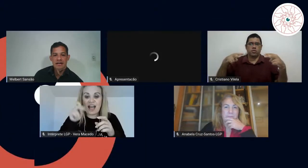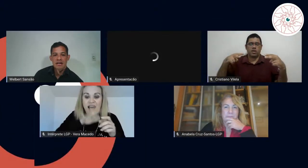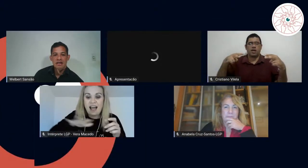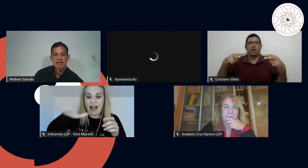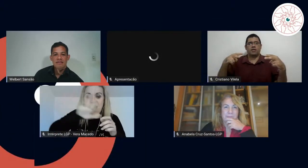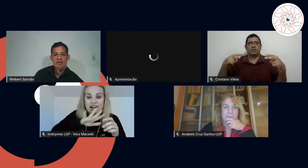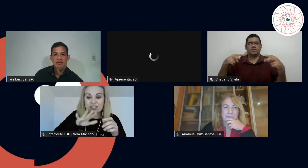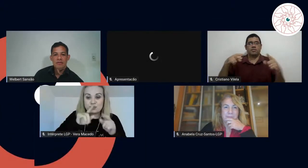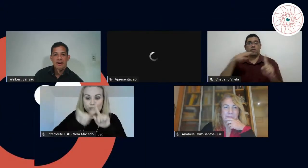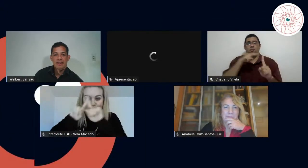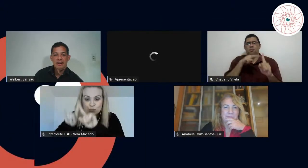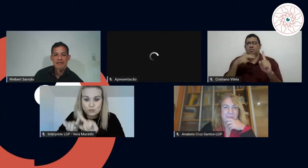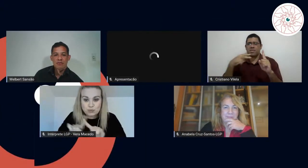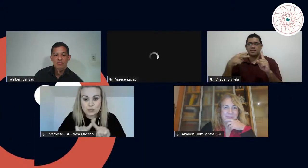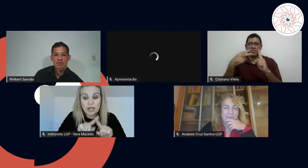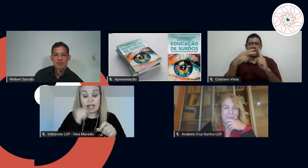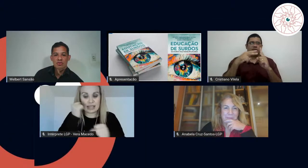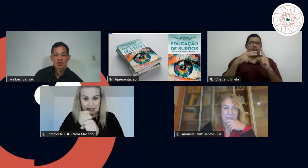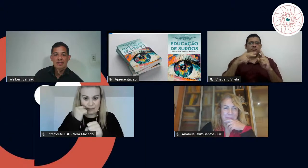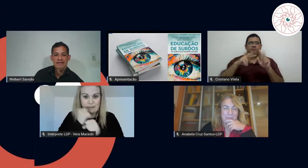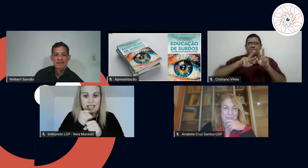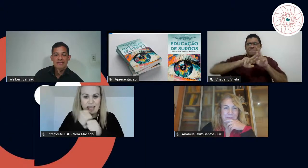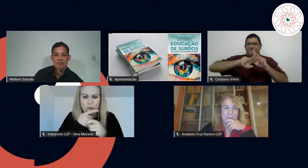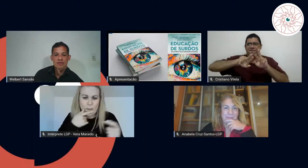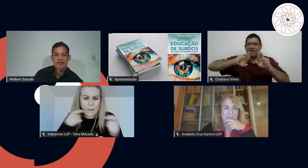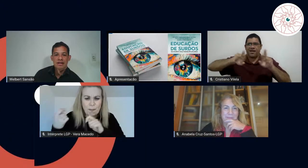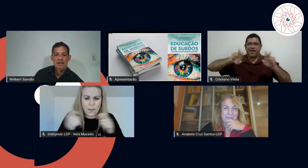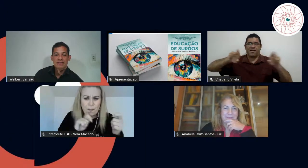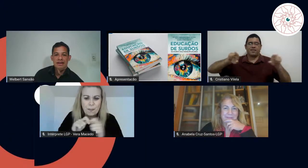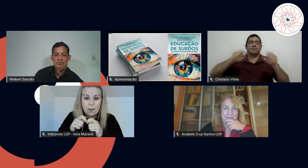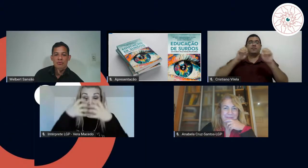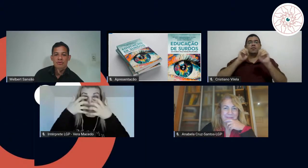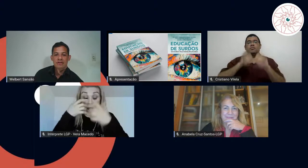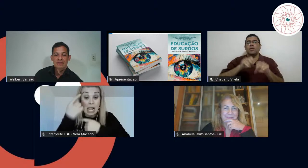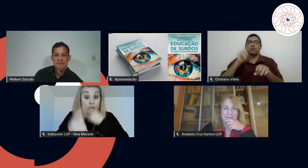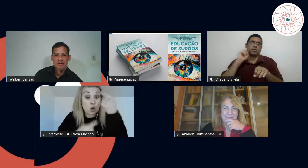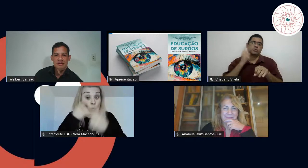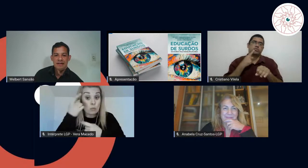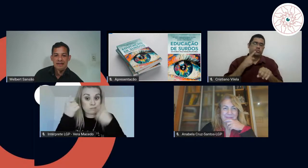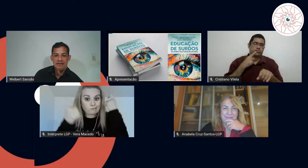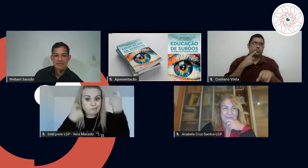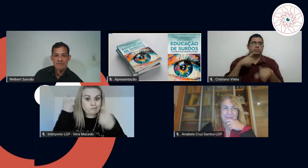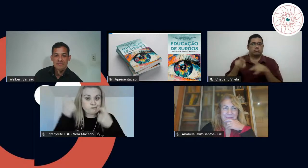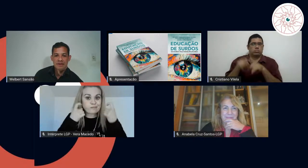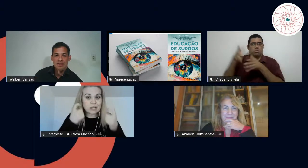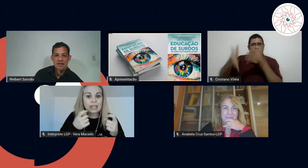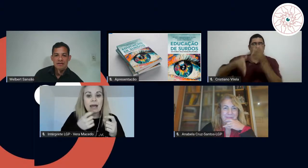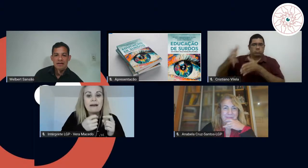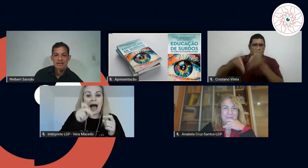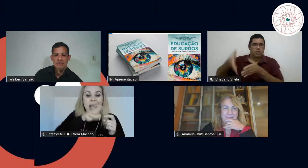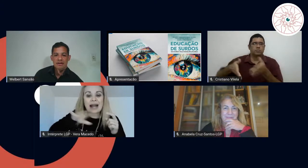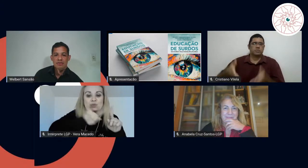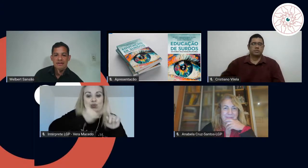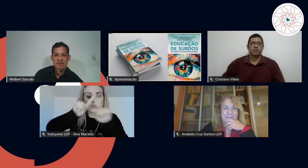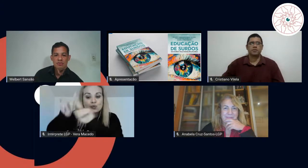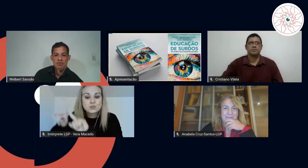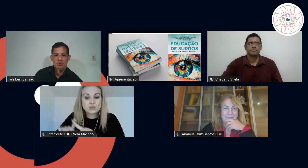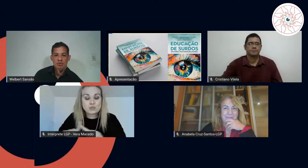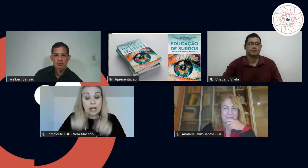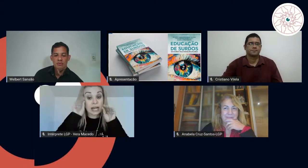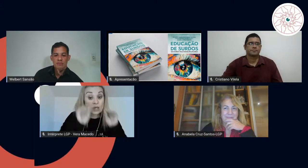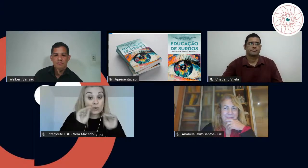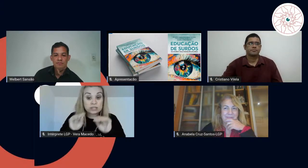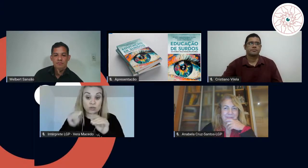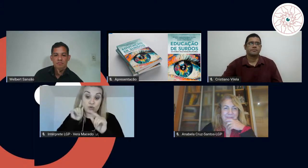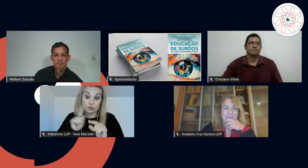interfaces que vão trabalhar, que vão discutir essas questões da multidisciplinaridade na questão da educação